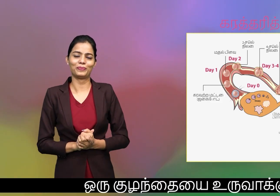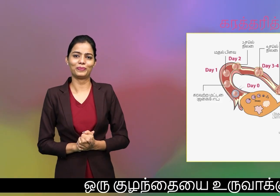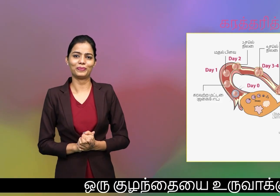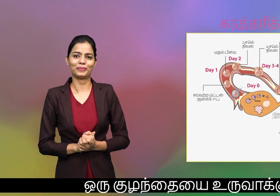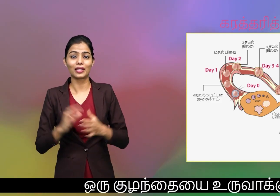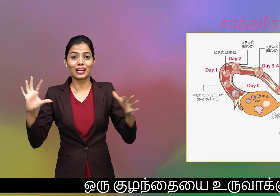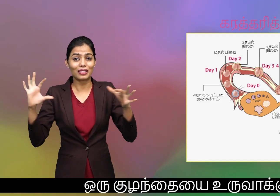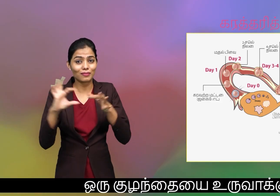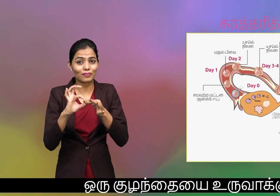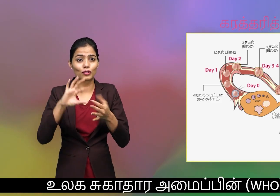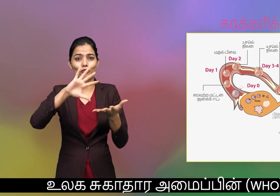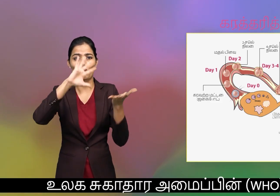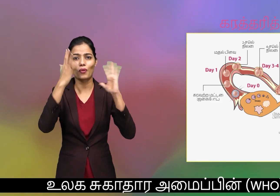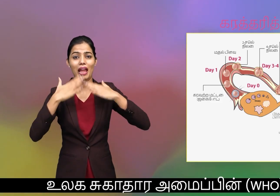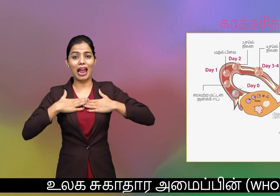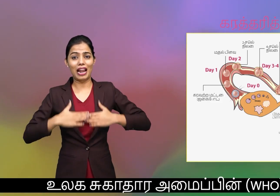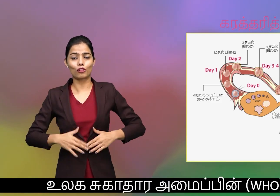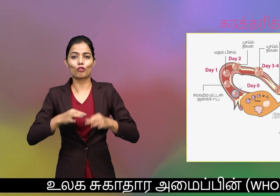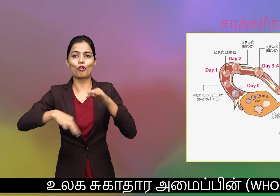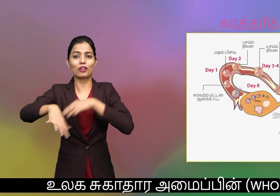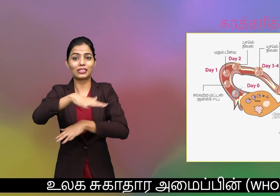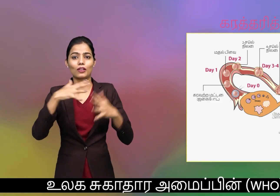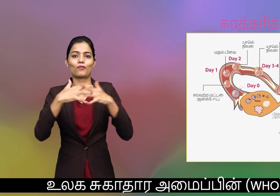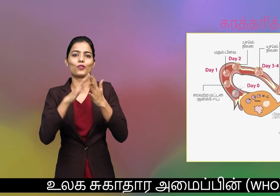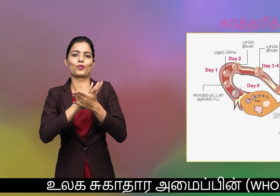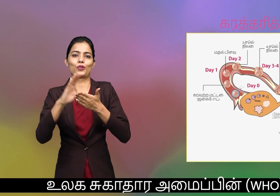குழந்தையை உருவாக்குகிறது. உலக சுகாதார அமைப்பின் அதாவது